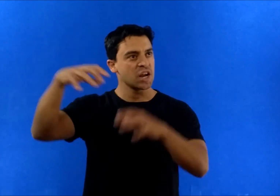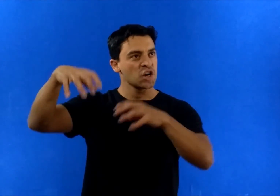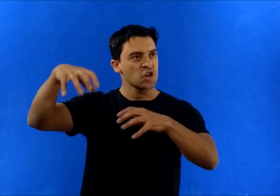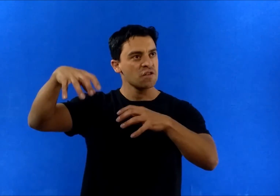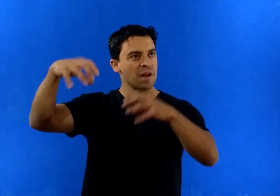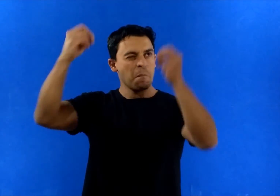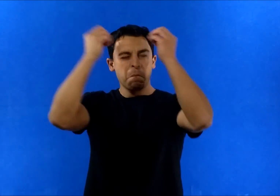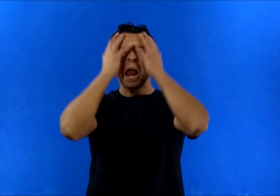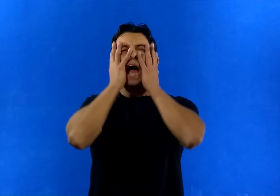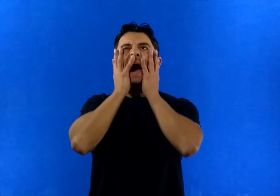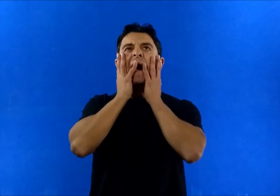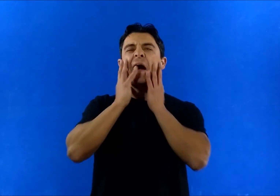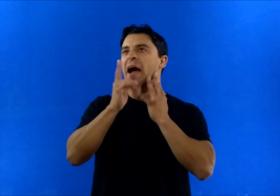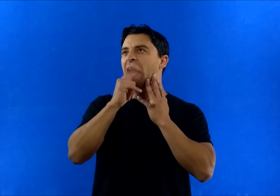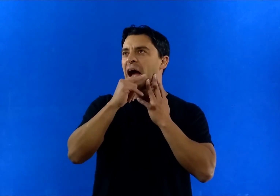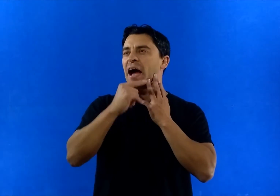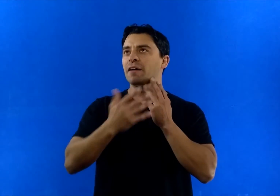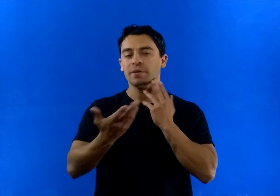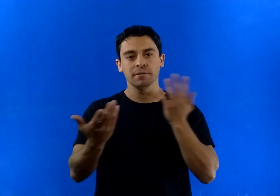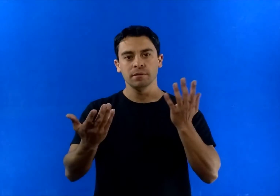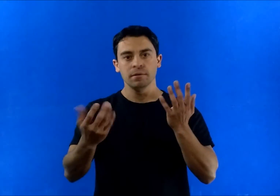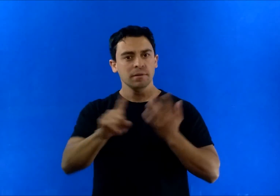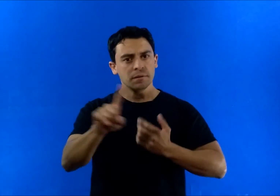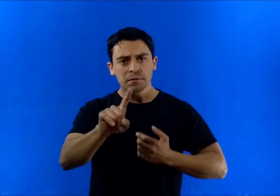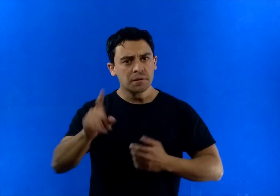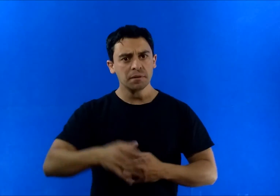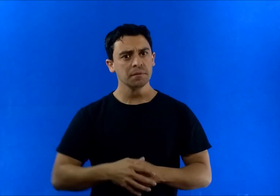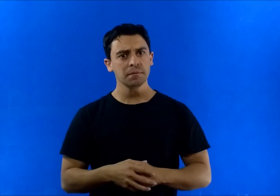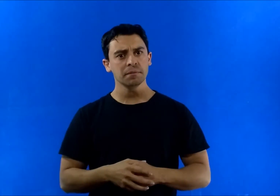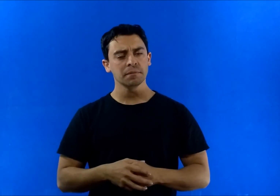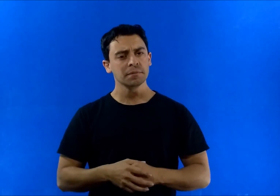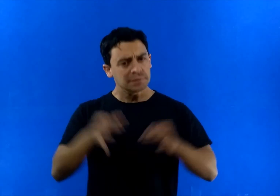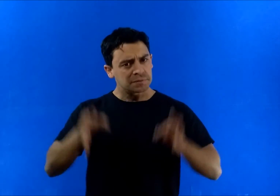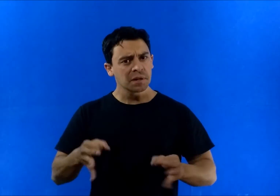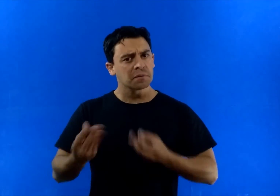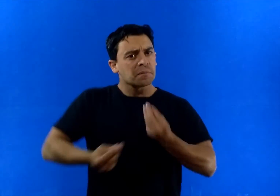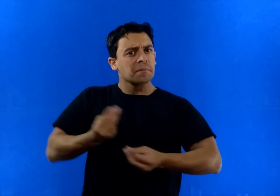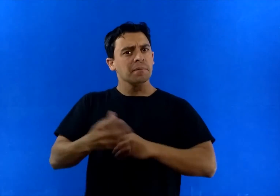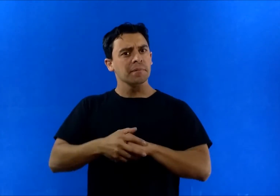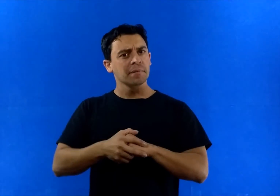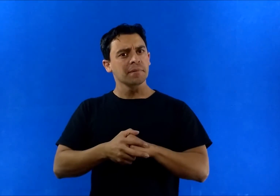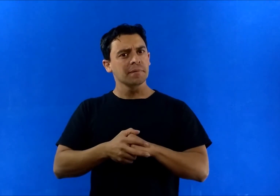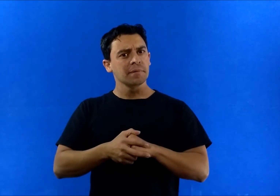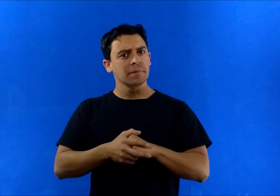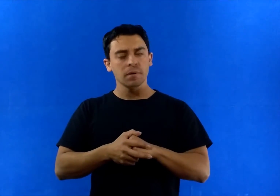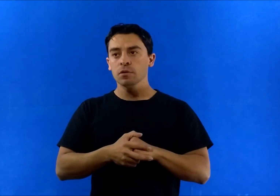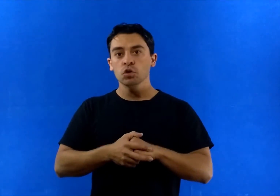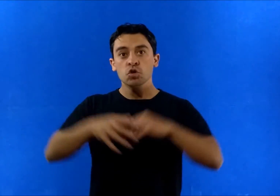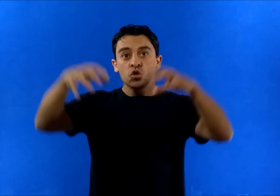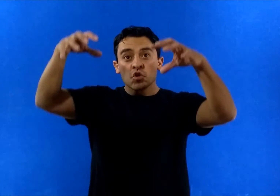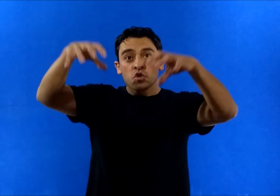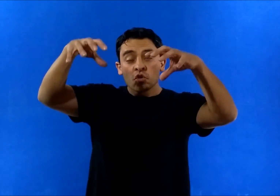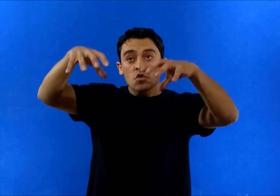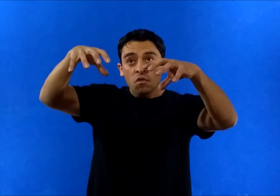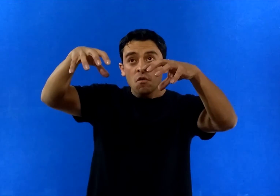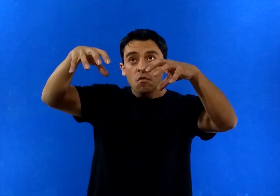Pensa, menina, choveu, se molhou toda. Mas não foi isso. Como que é a forma correta?